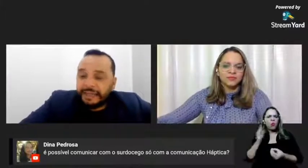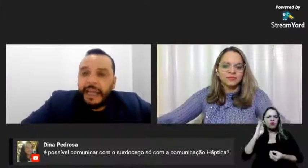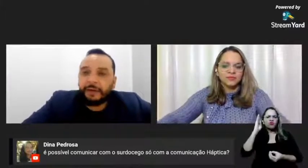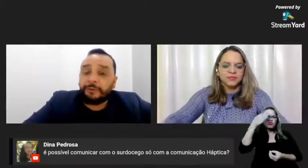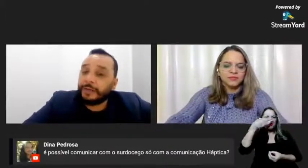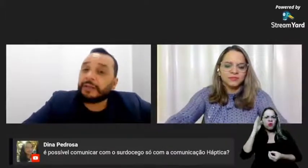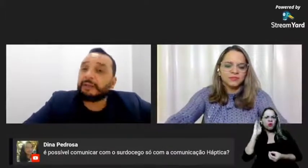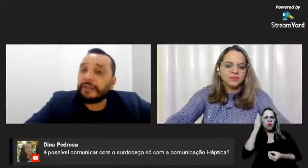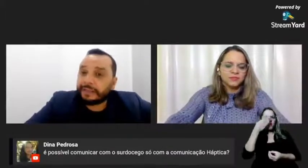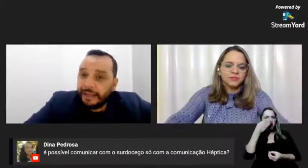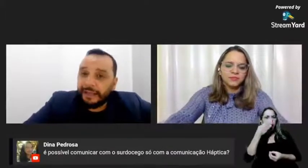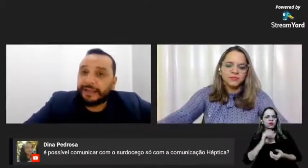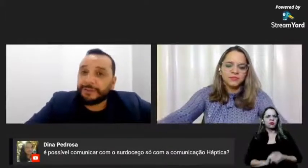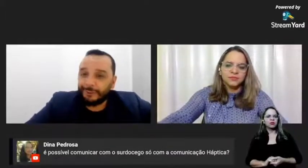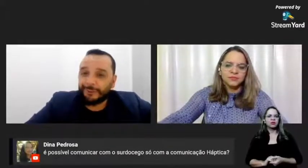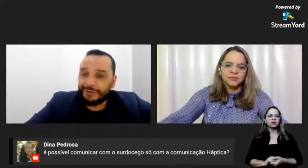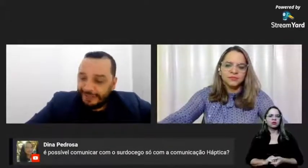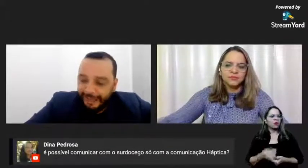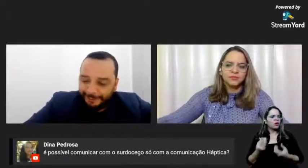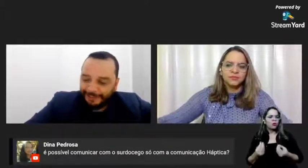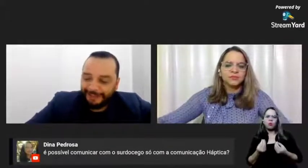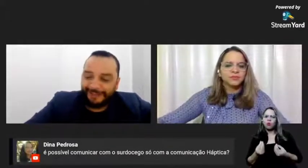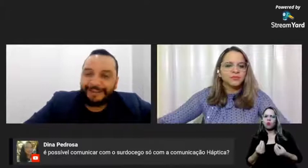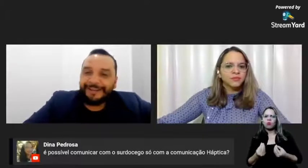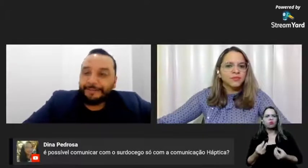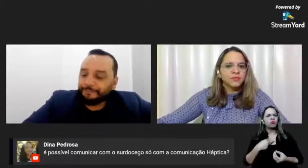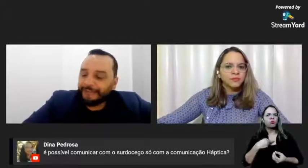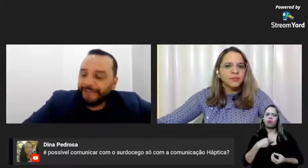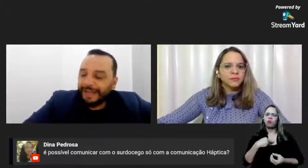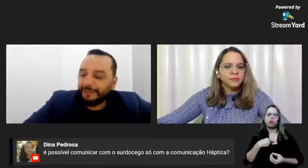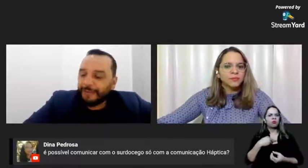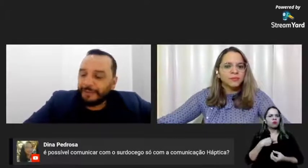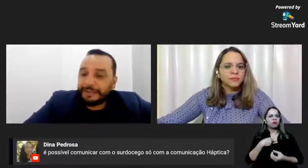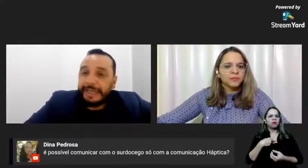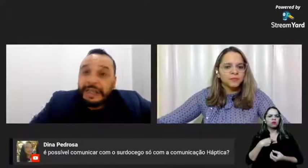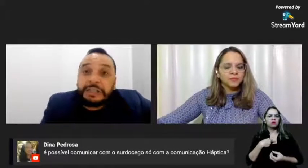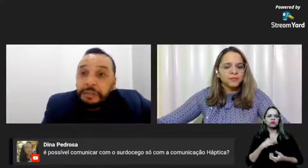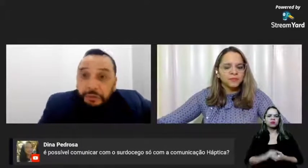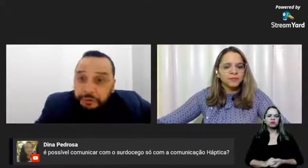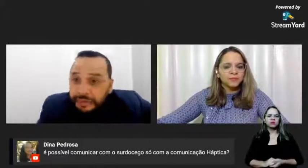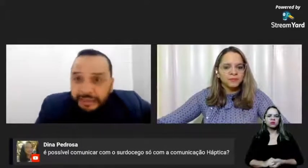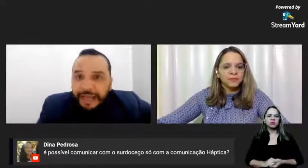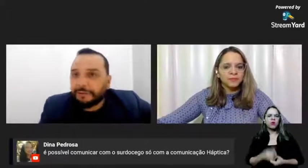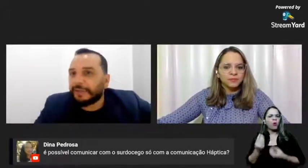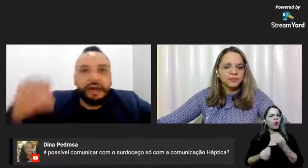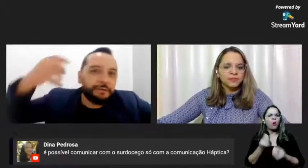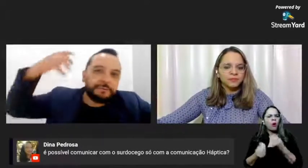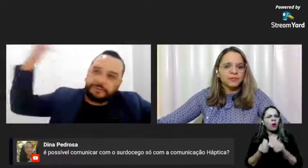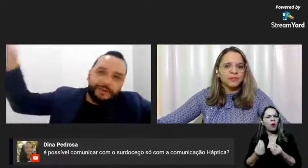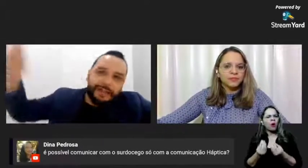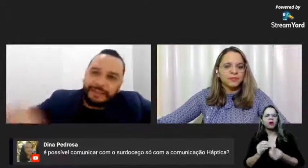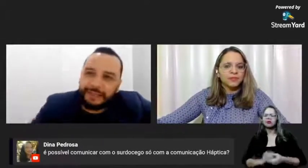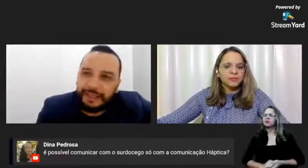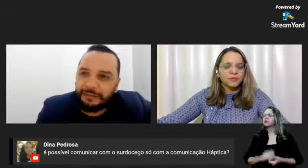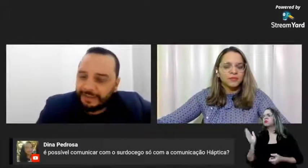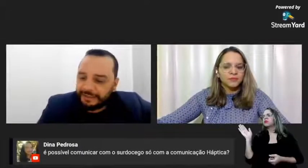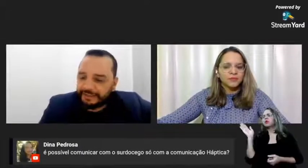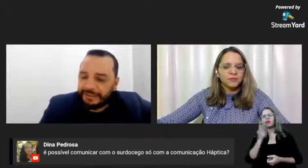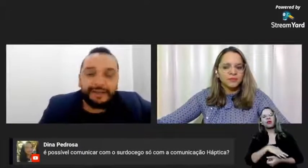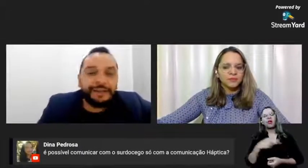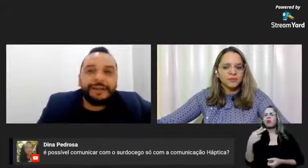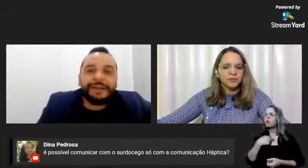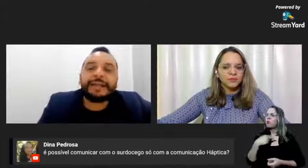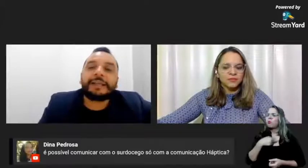Ele é cego. Eu falei, não, ele não é cego, ele é surdo cego, né? E aí o cara falou assim, ele é surdo e cego. Não, não vai descer, não